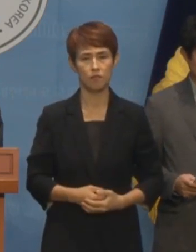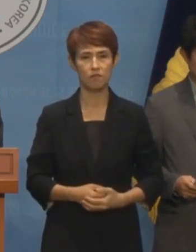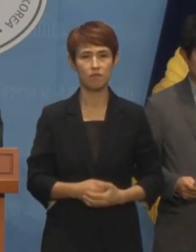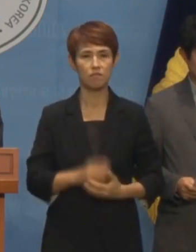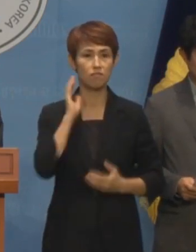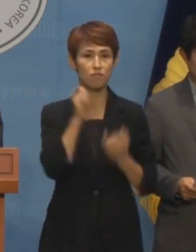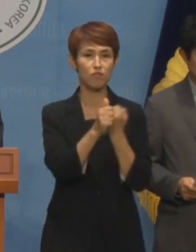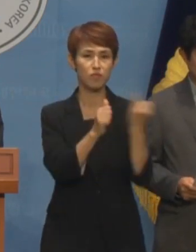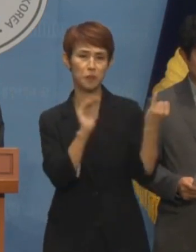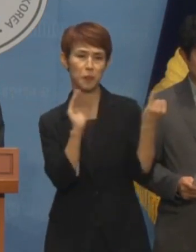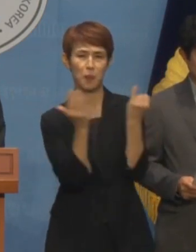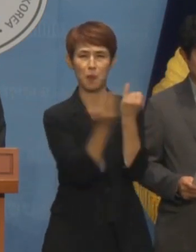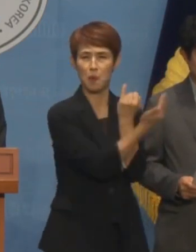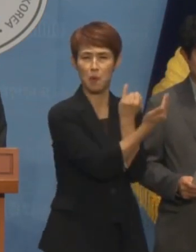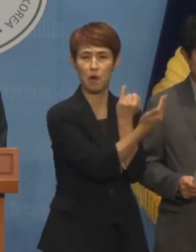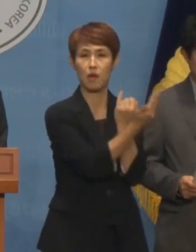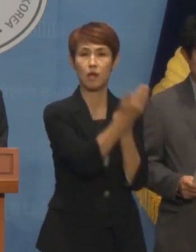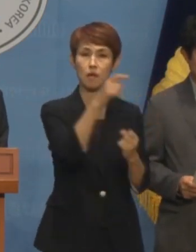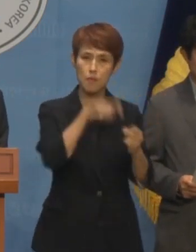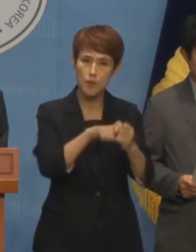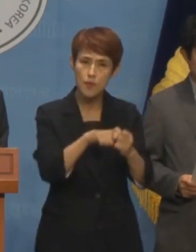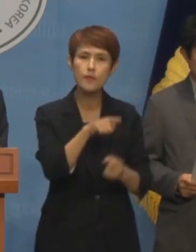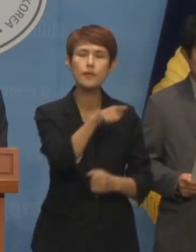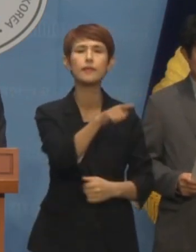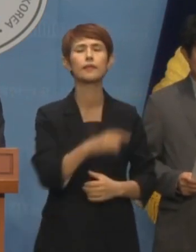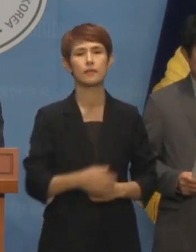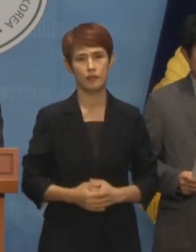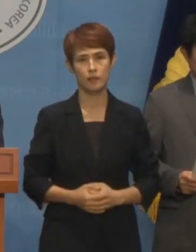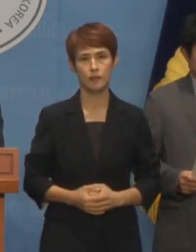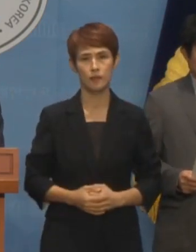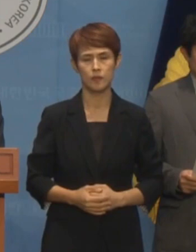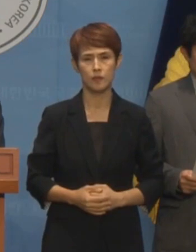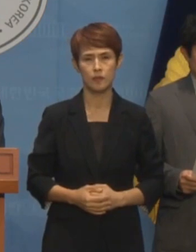김건희 여사의 권익만 대변하겠다는 선언입니다.